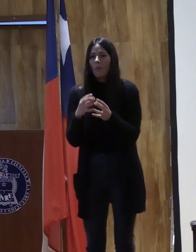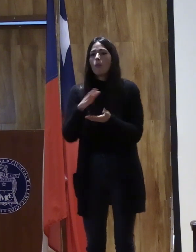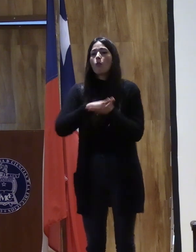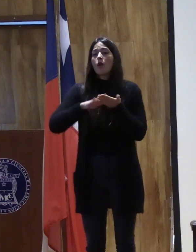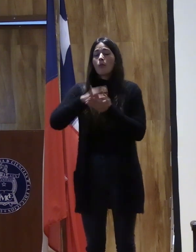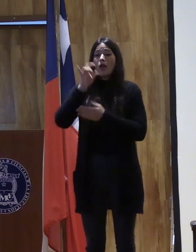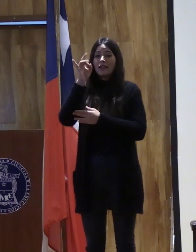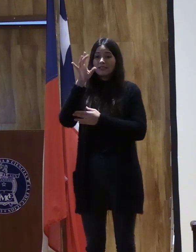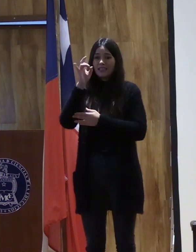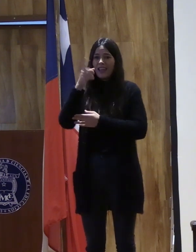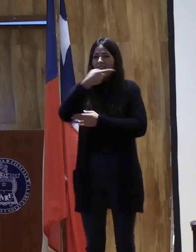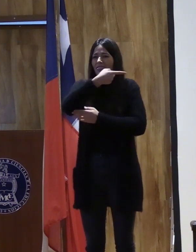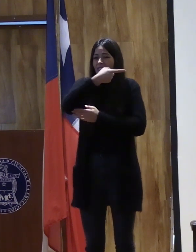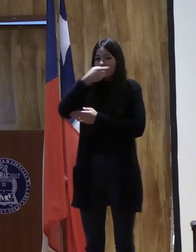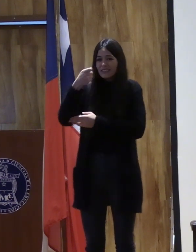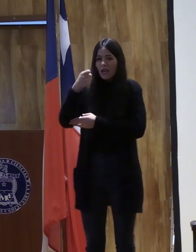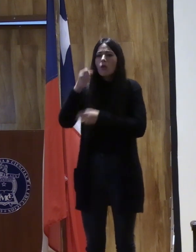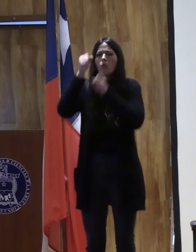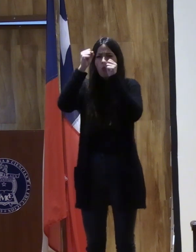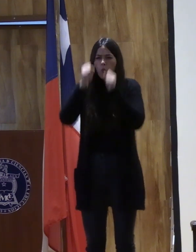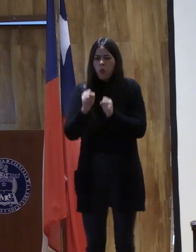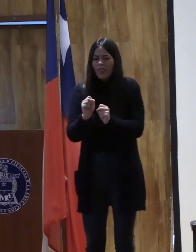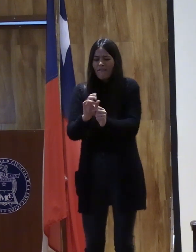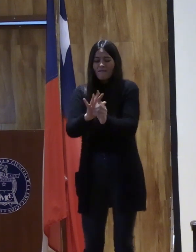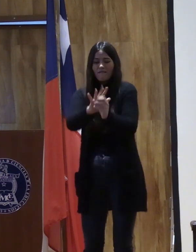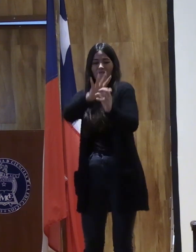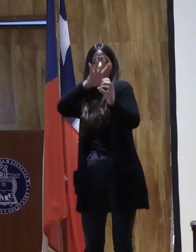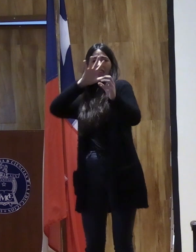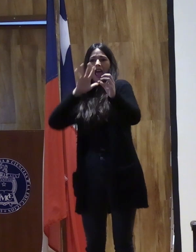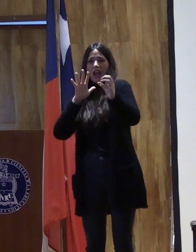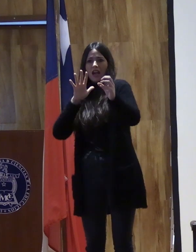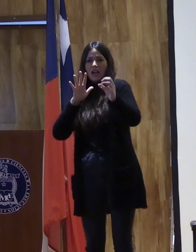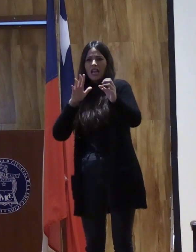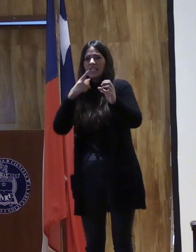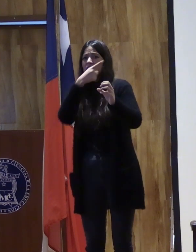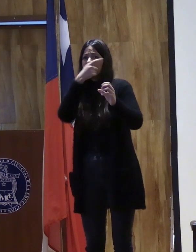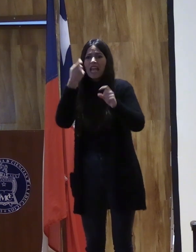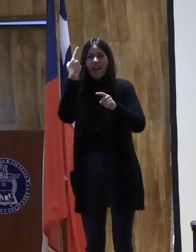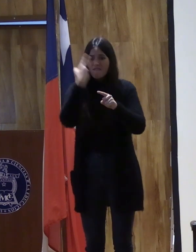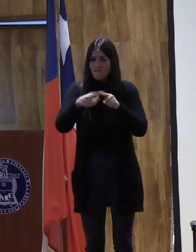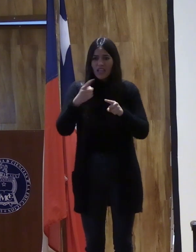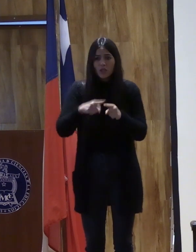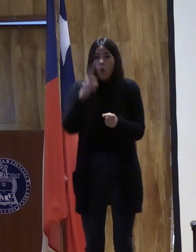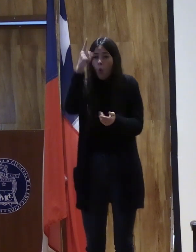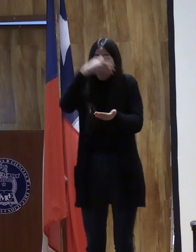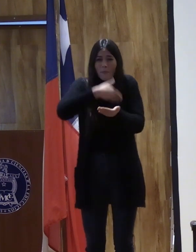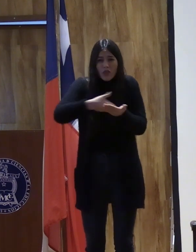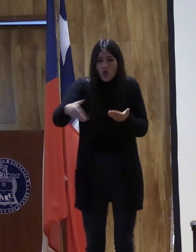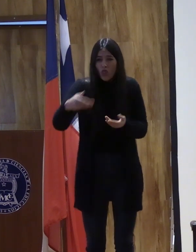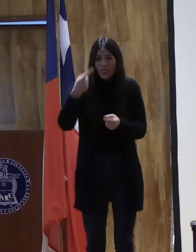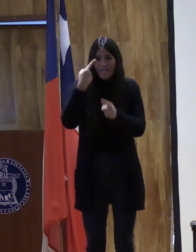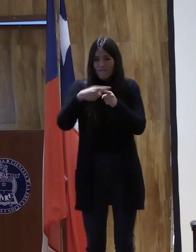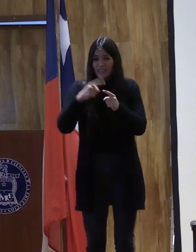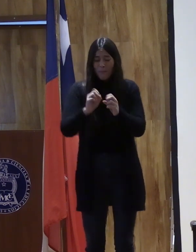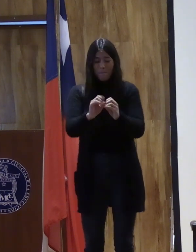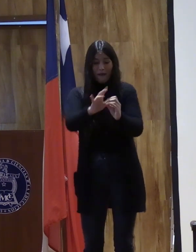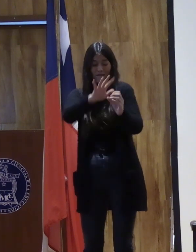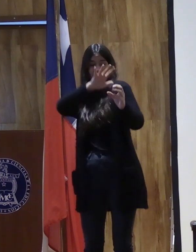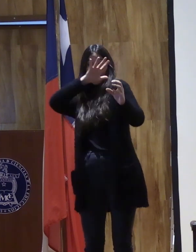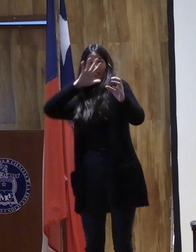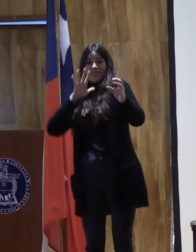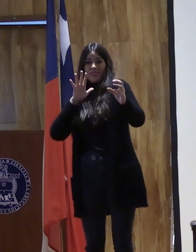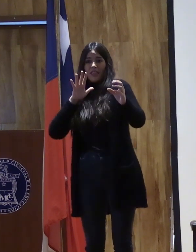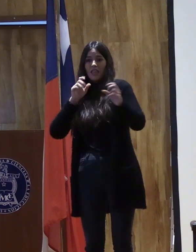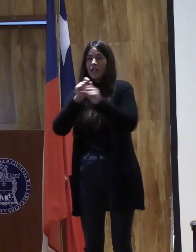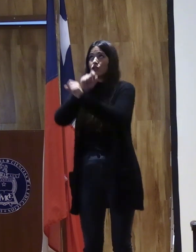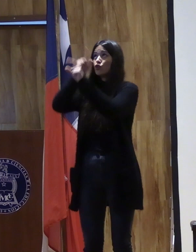solares, puede brillar 1 millón de veces más que el Sol, 1 millón de veces más. Y eso es a costa